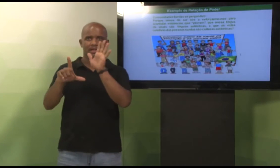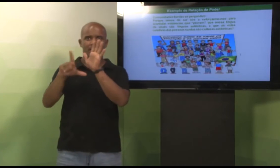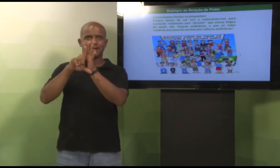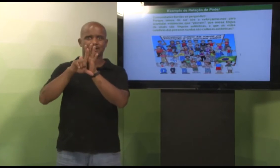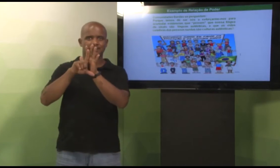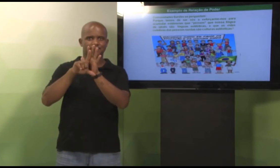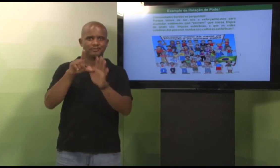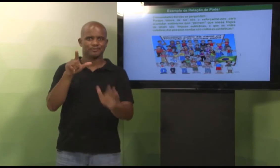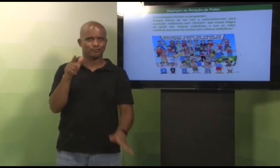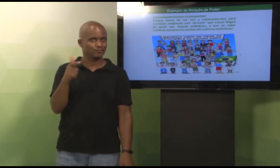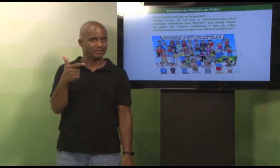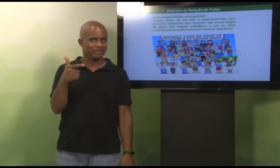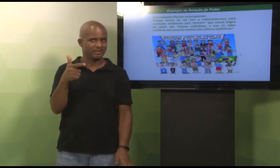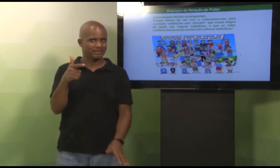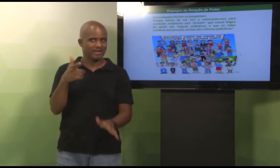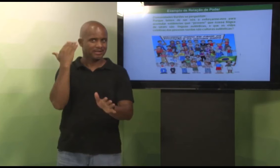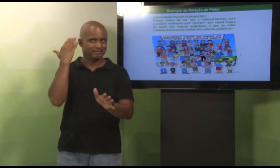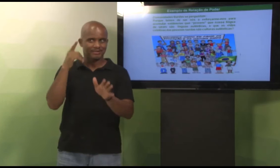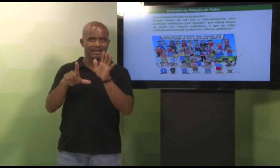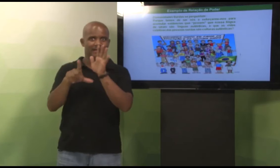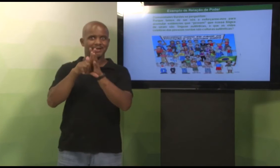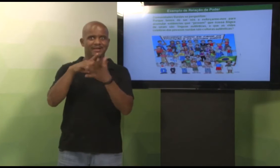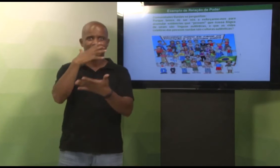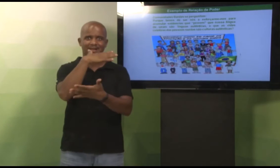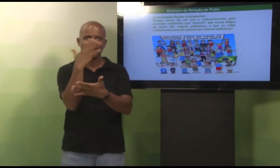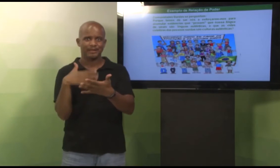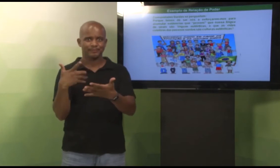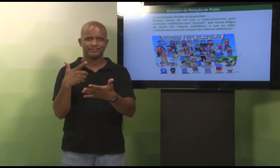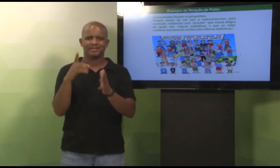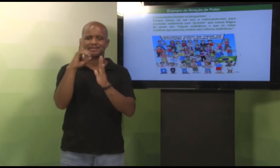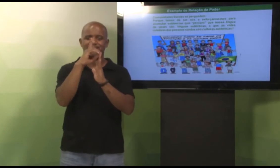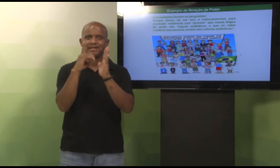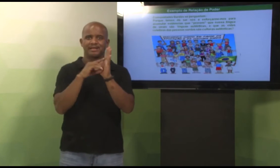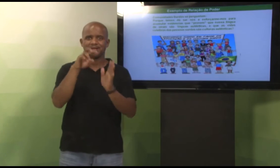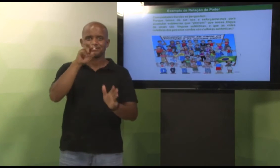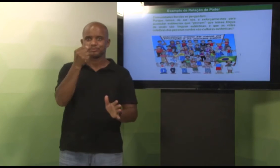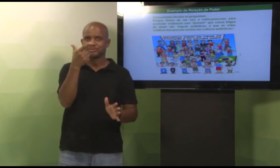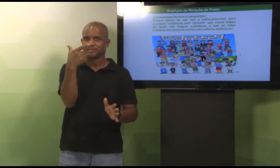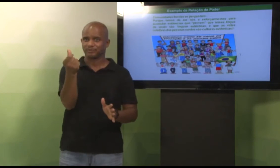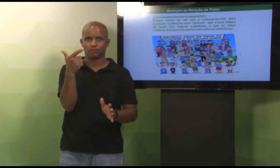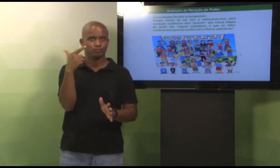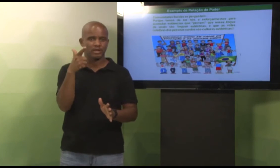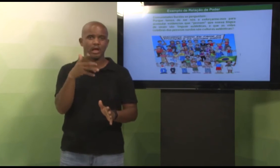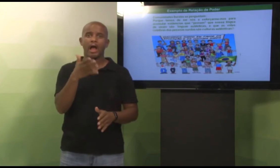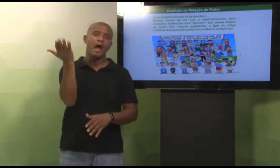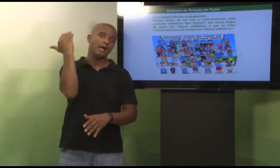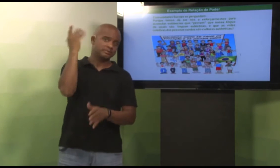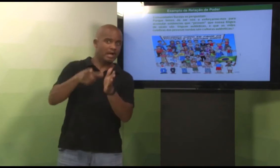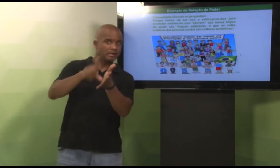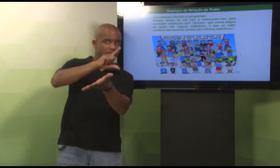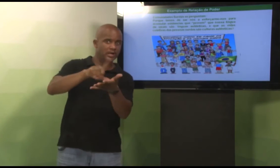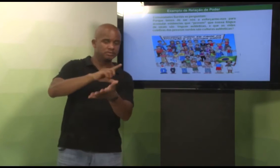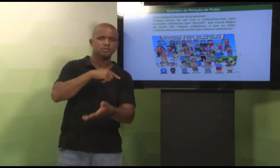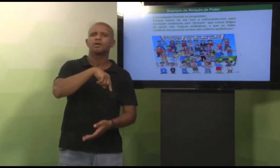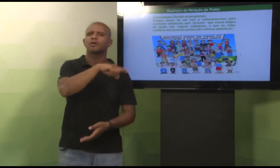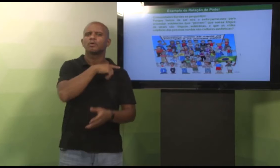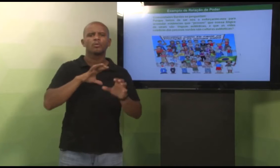seguintes, até então não tinha uma lei, a lei da Libras. Não havia o decreto